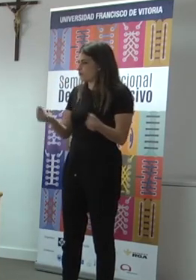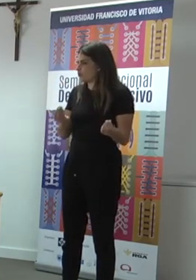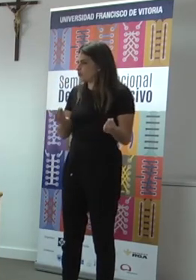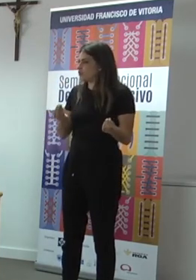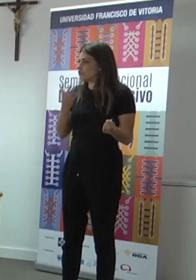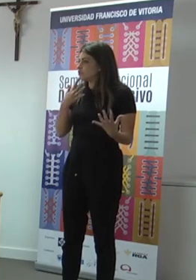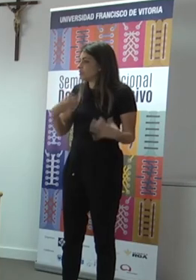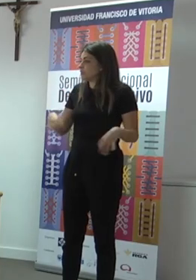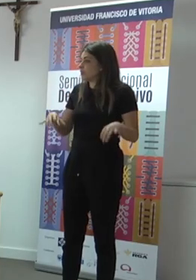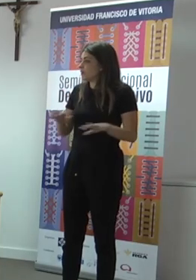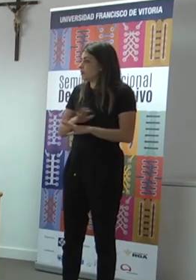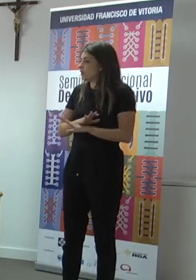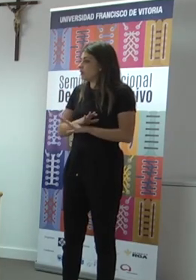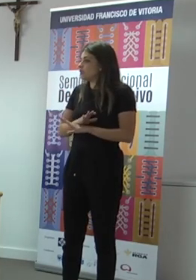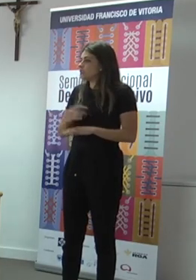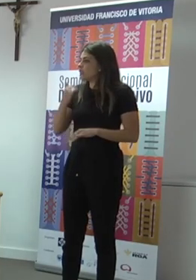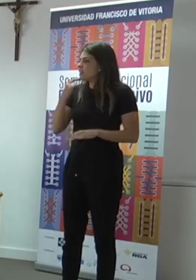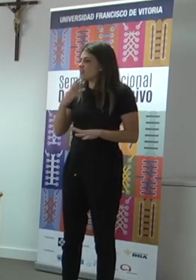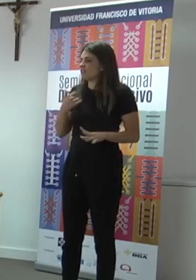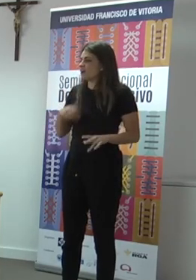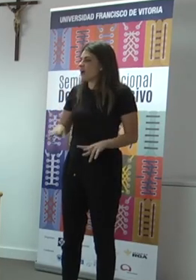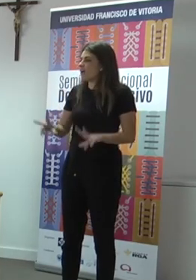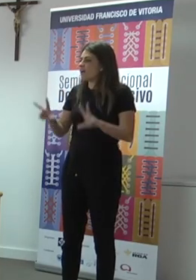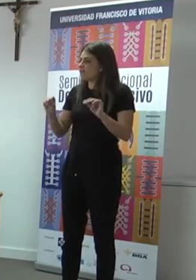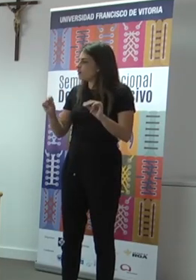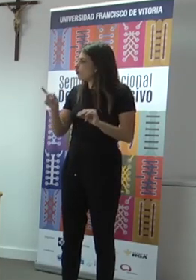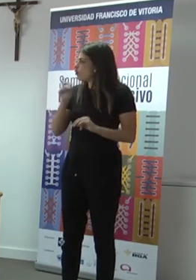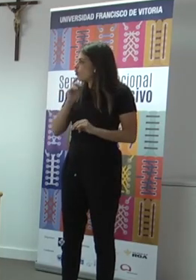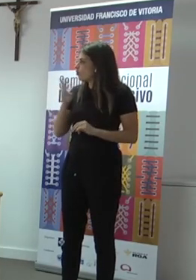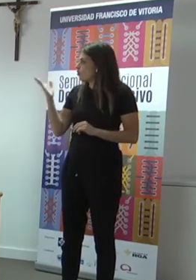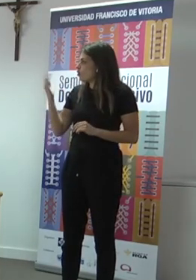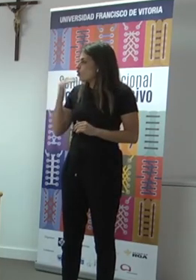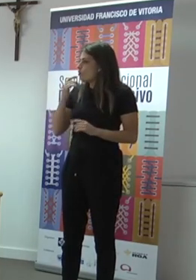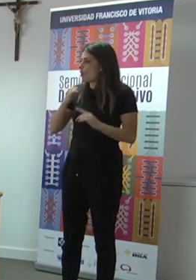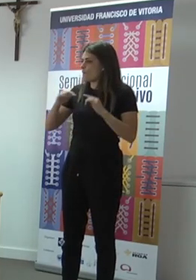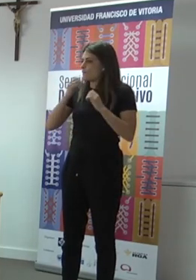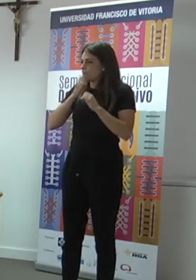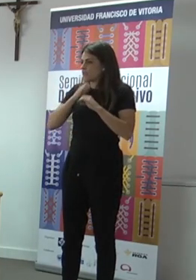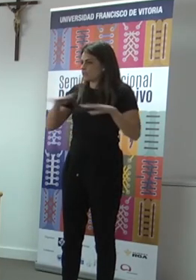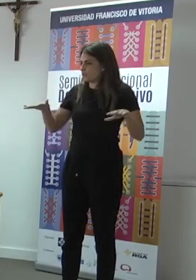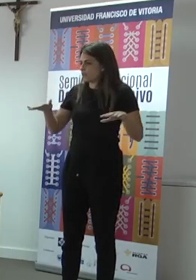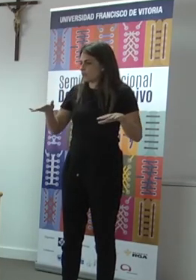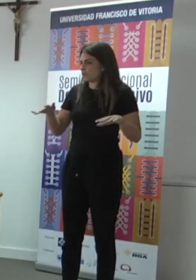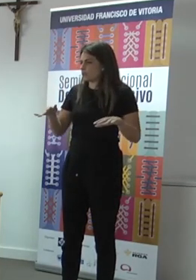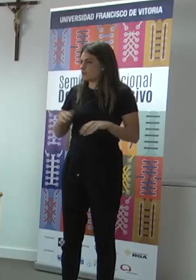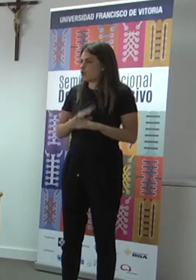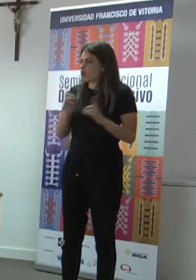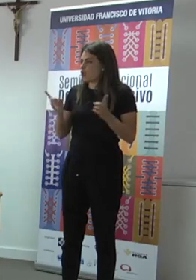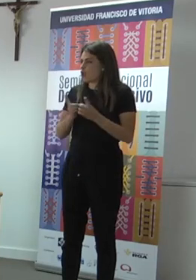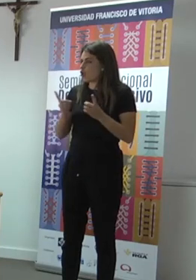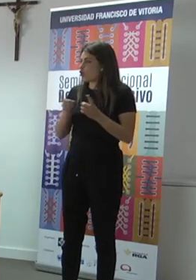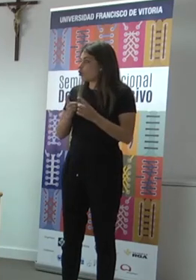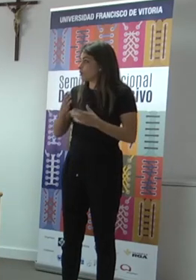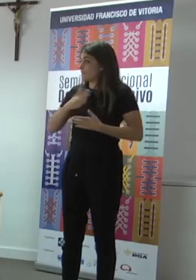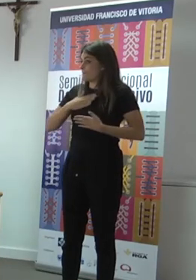y simplemente finalizar con un pequeño mensaje que no, he de decir que no es mío,